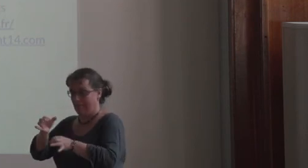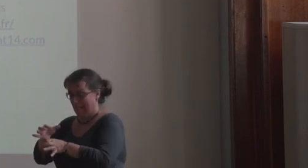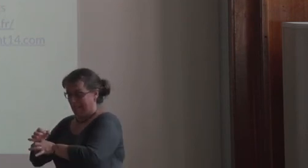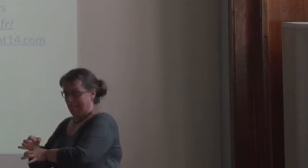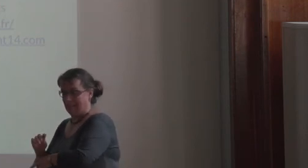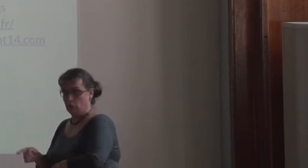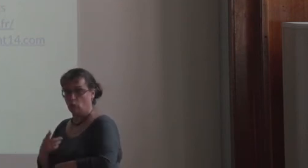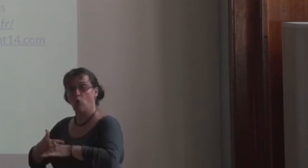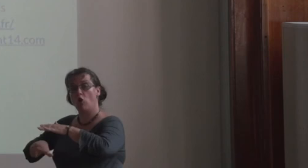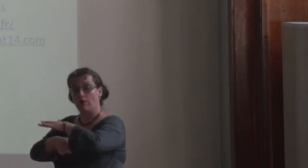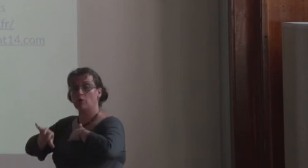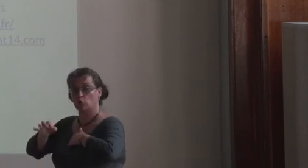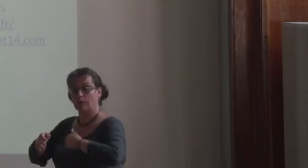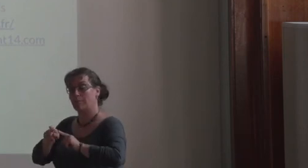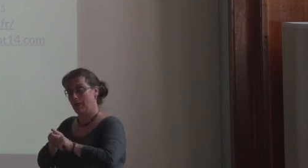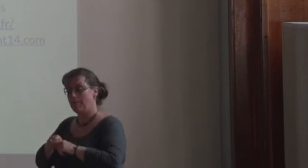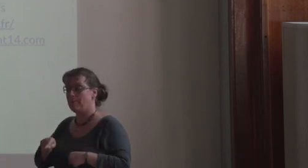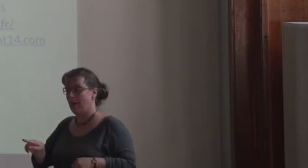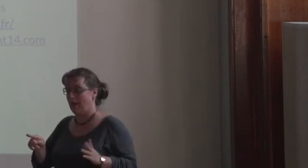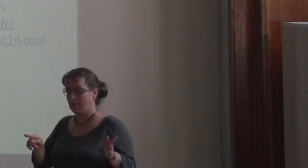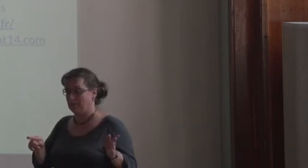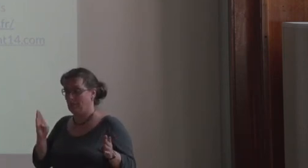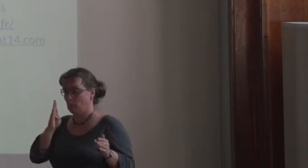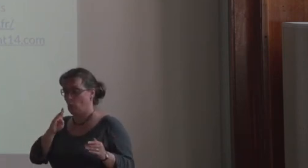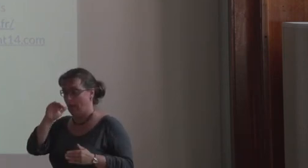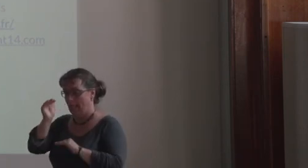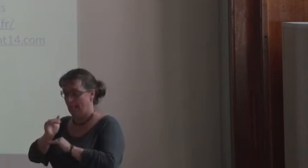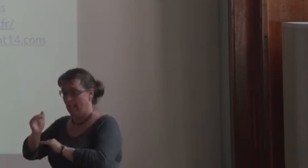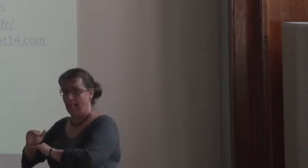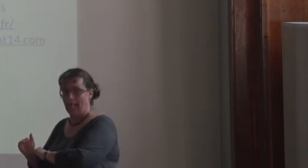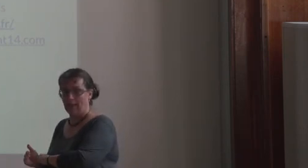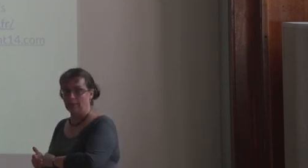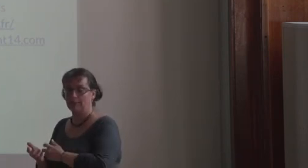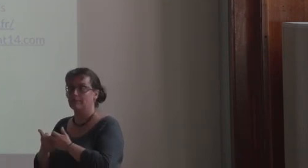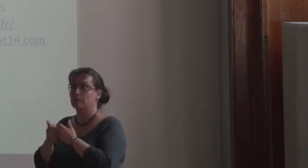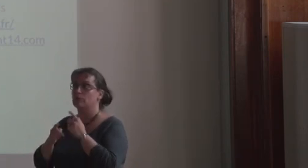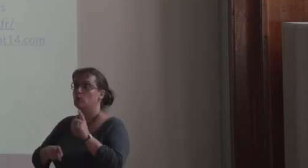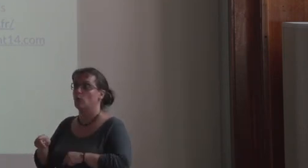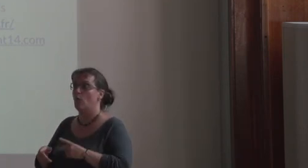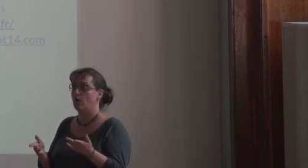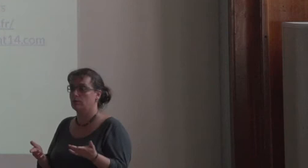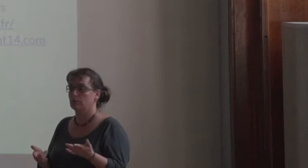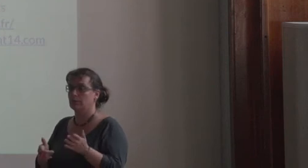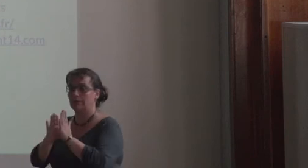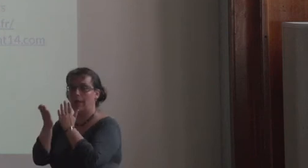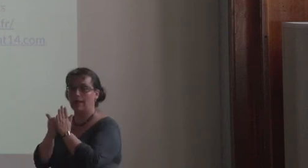C'est le même langage, mais par exemple, j'ai vu beaucoup de librairies qui ne contenaient pas de string parce que du coup, ça prend moins de place.